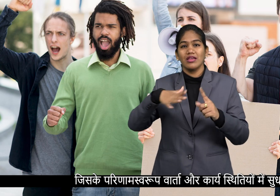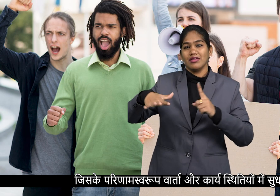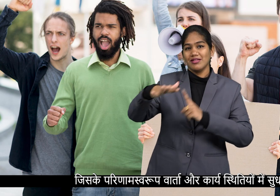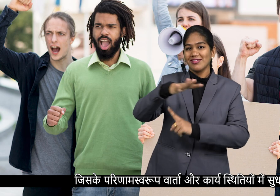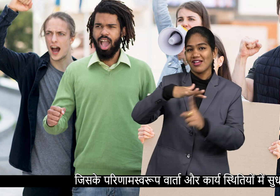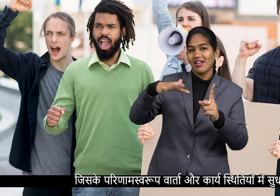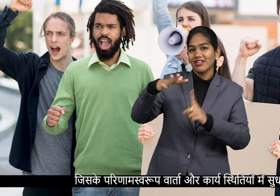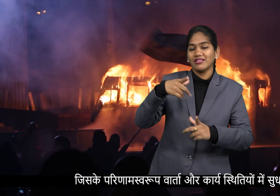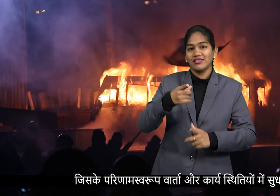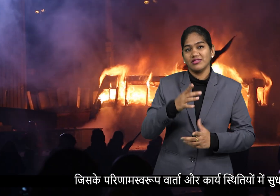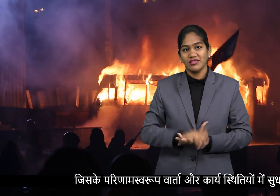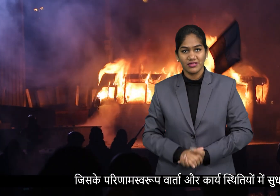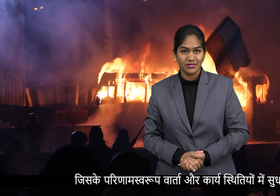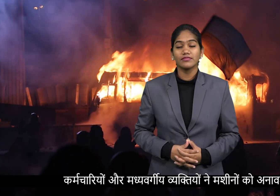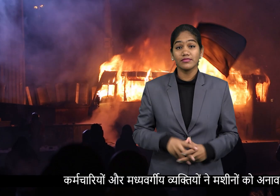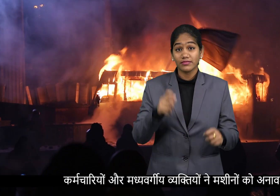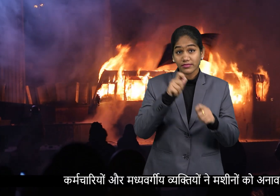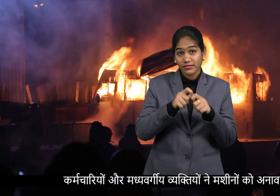सुधार हुआ।